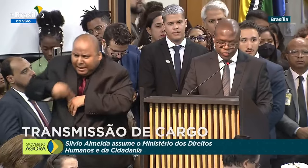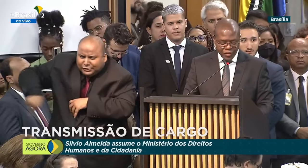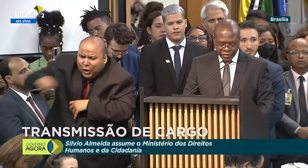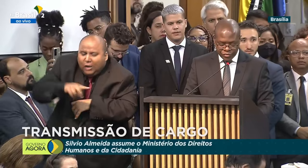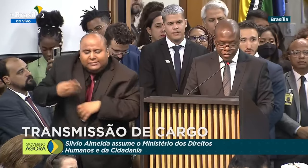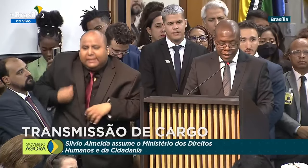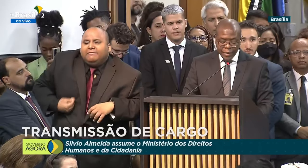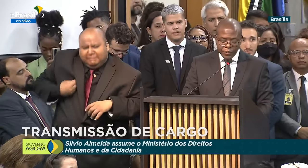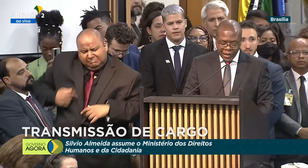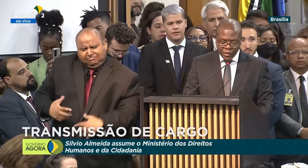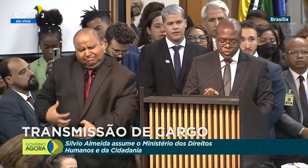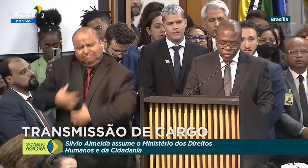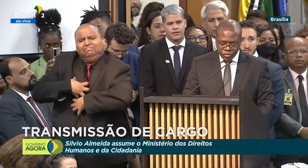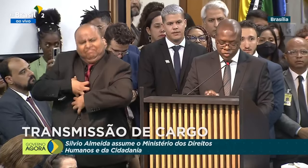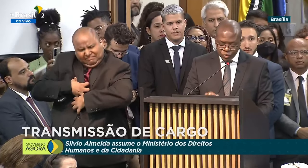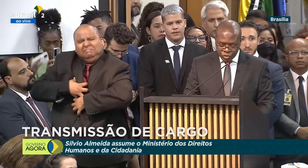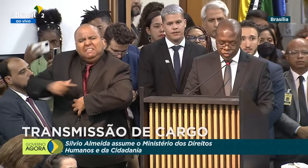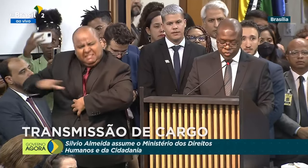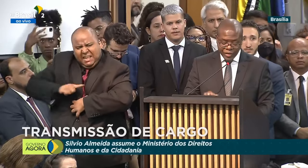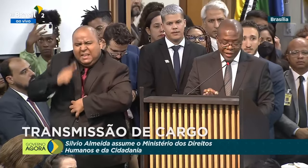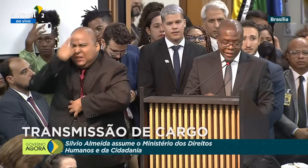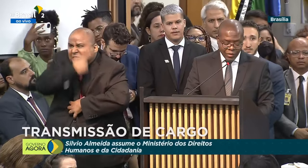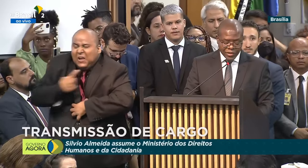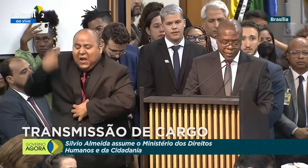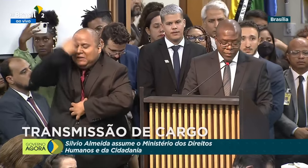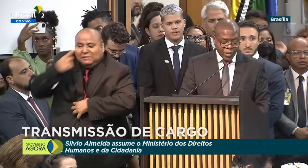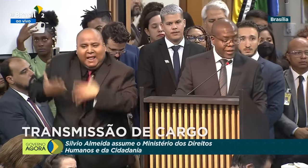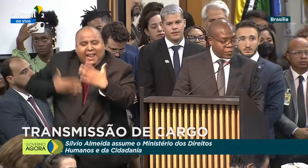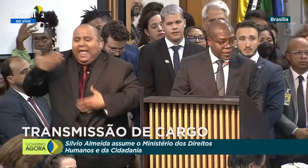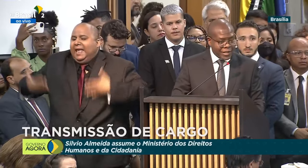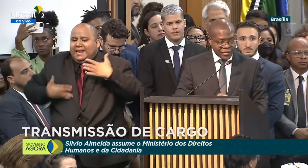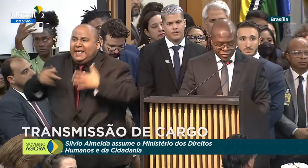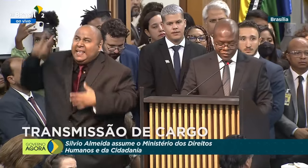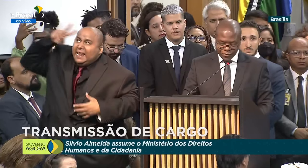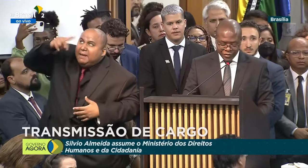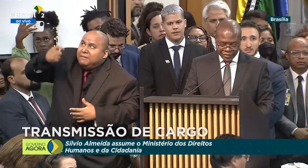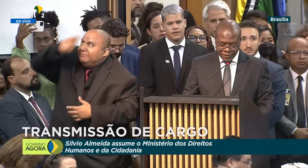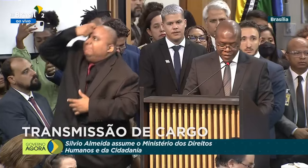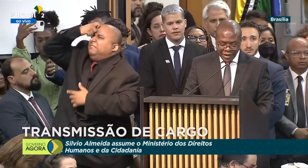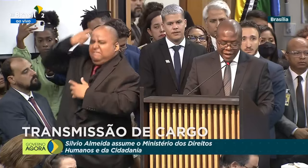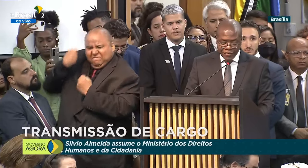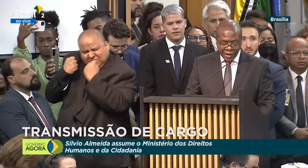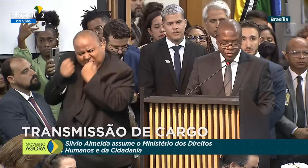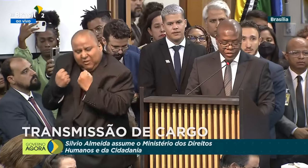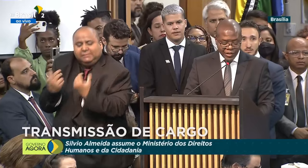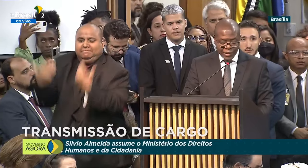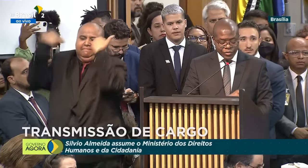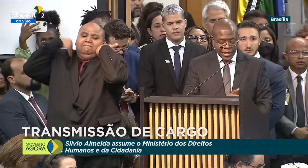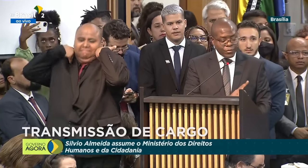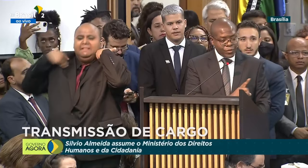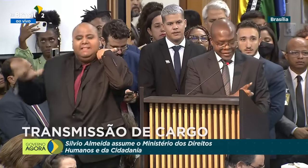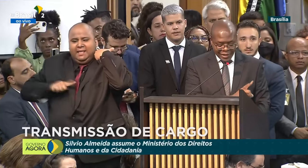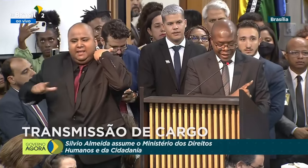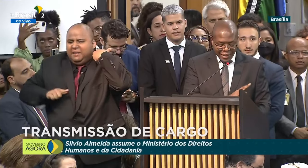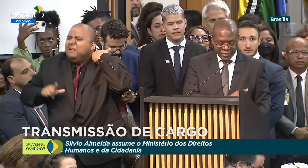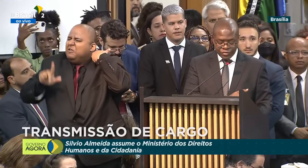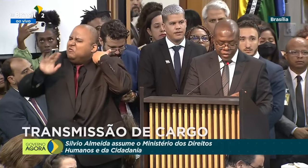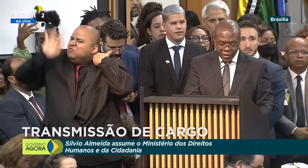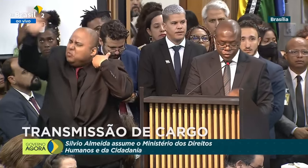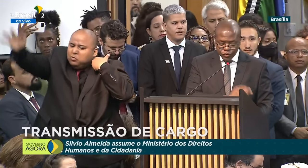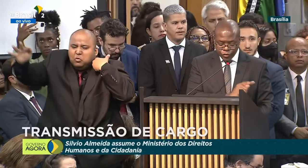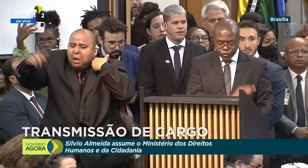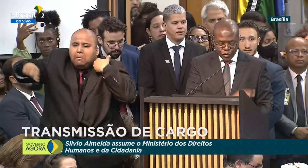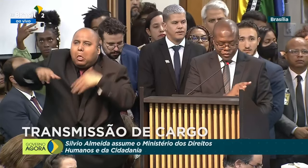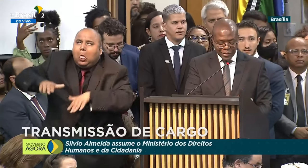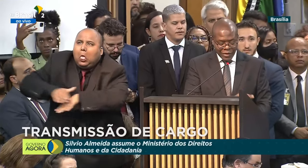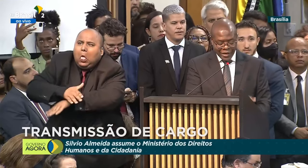nos nossos feitos brilham os nossos rostos e na nossa memória resplandece a nossa força haverá o dia que não seremos mais alienados